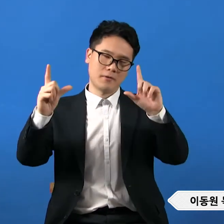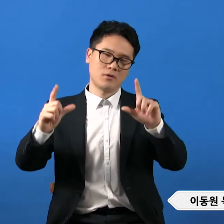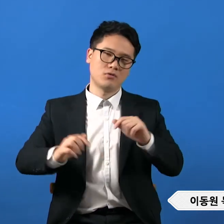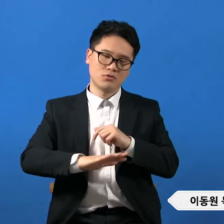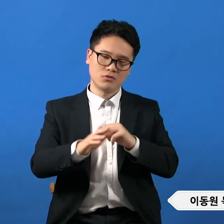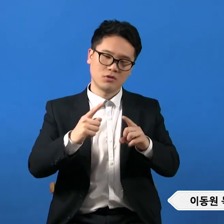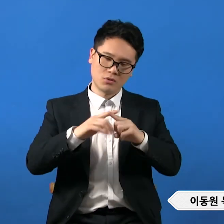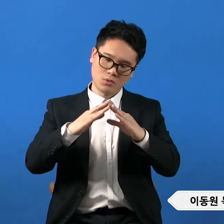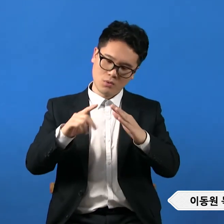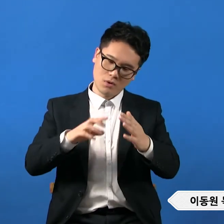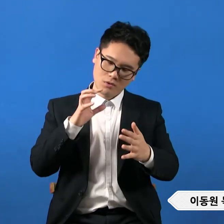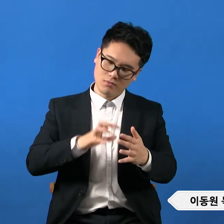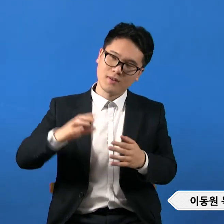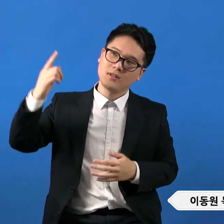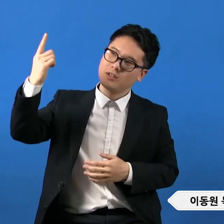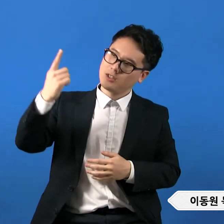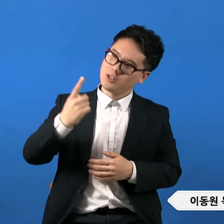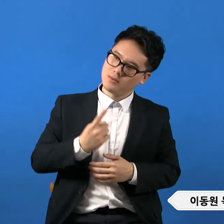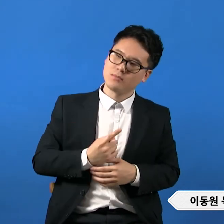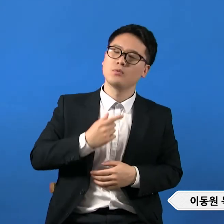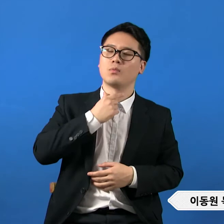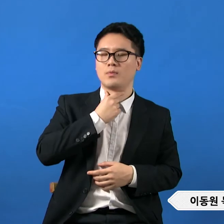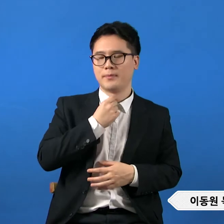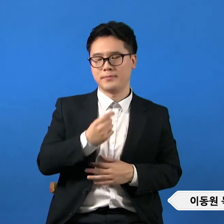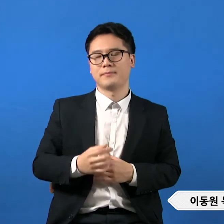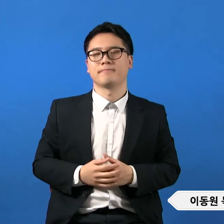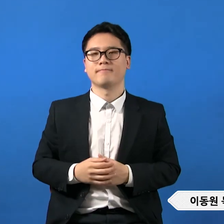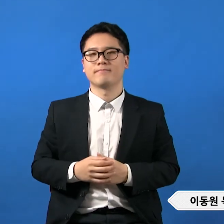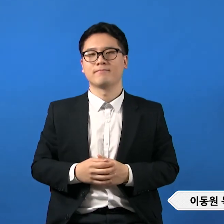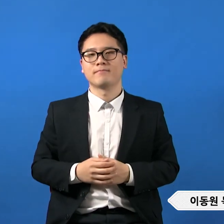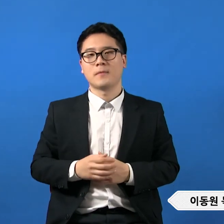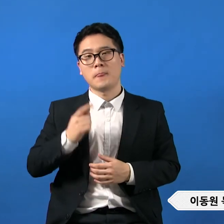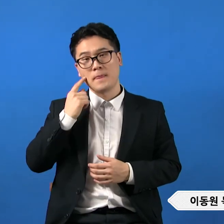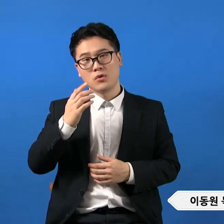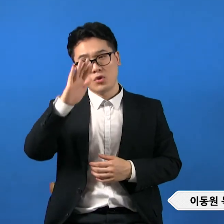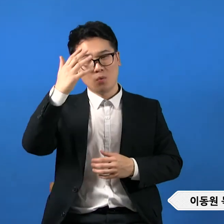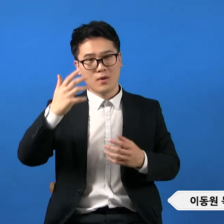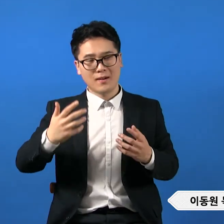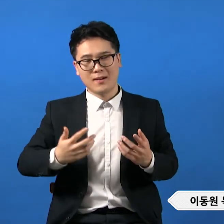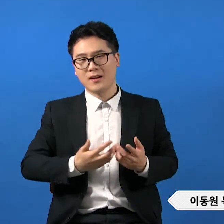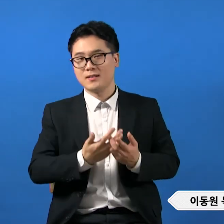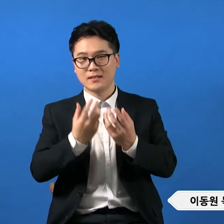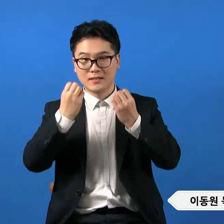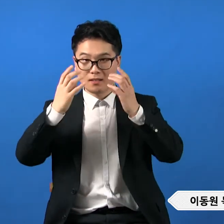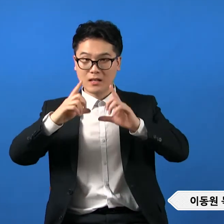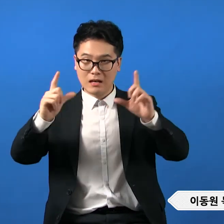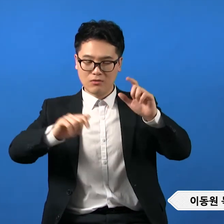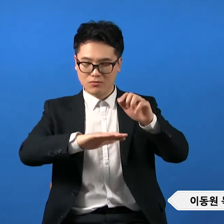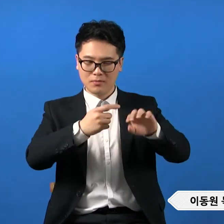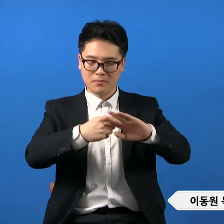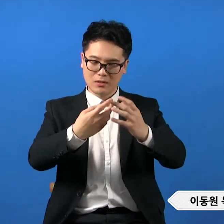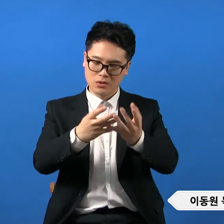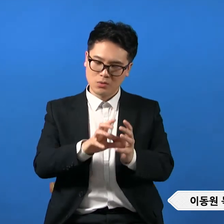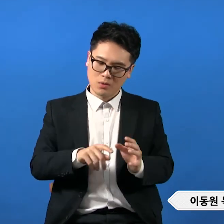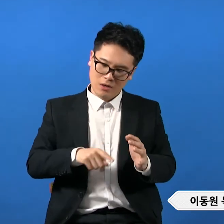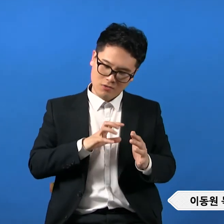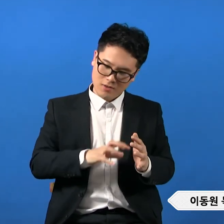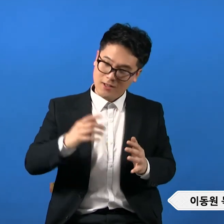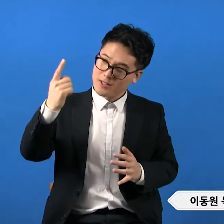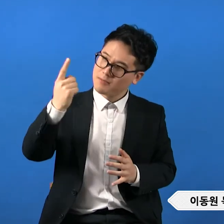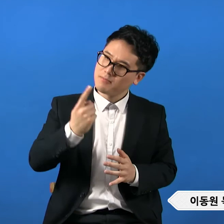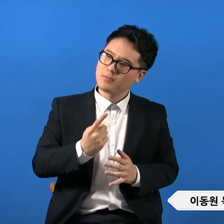우리 교회 가운데도 임하시기를 축원합니다. 그 영광 가득한 새날이 우리 민족 가운데도 임하시기를